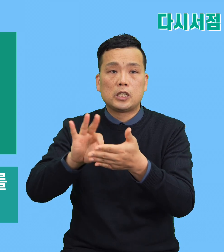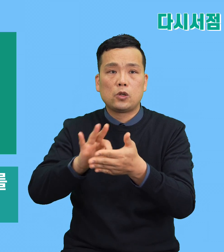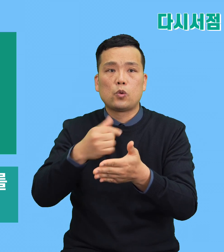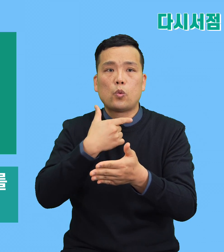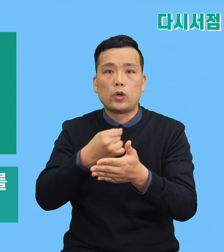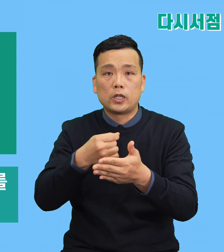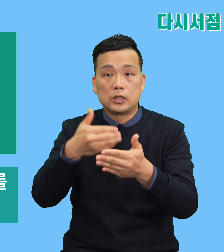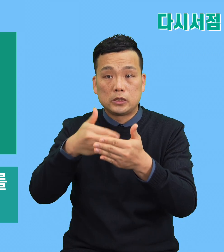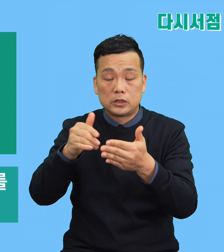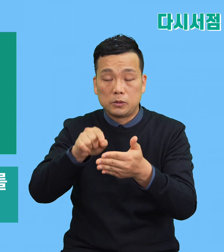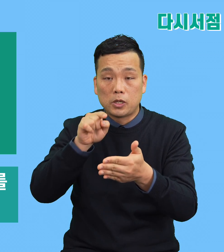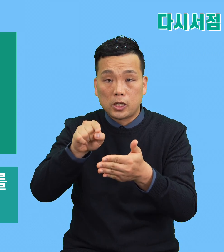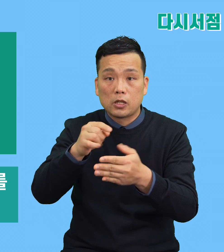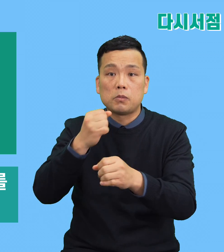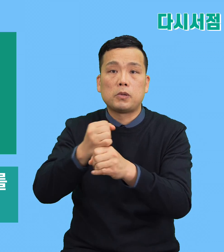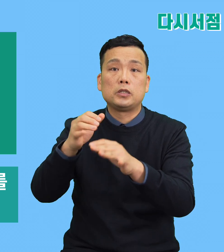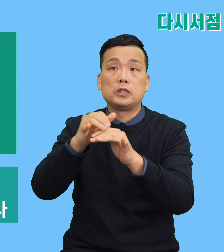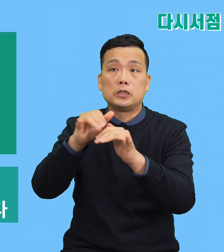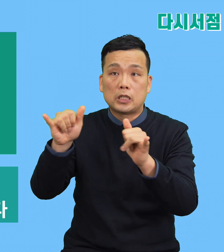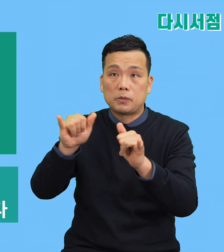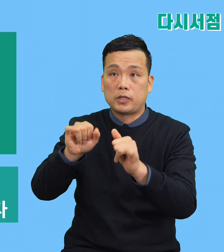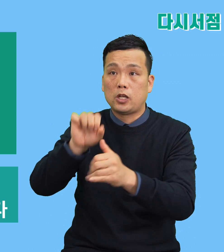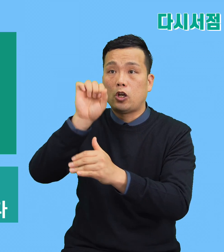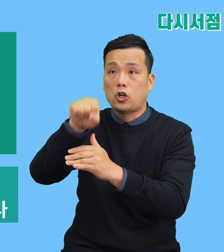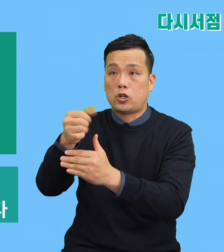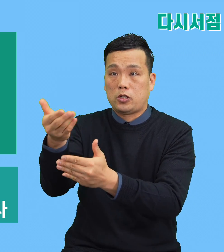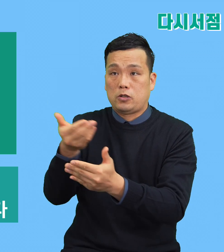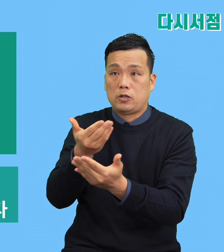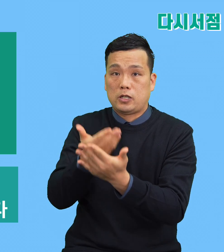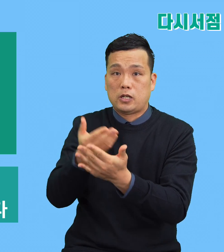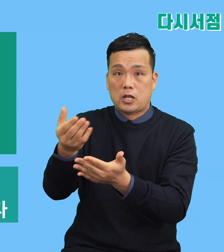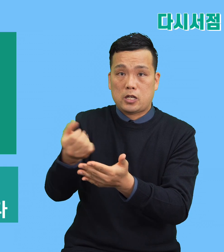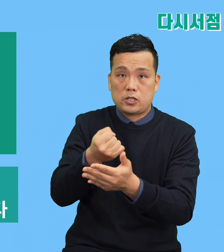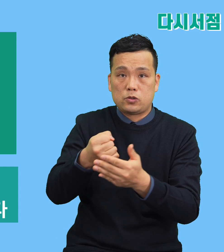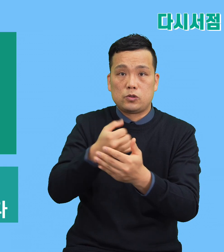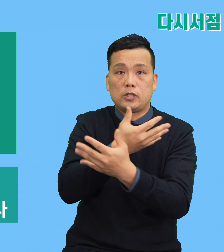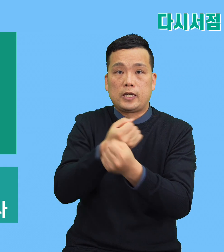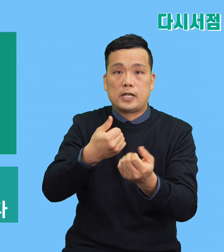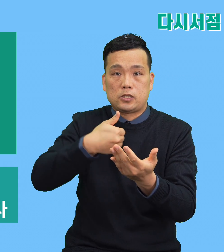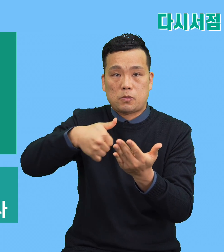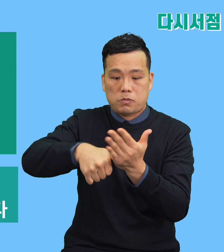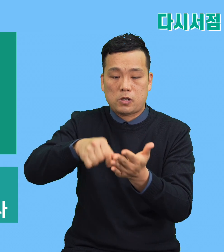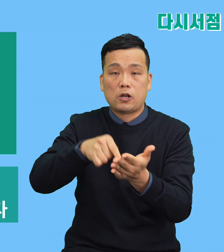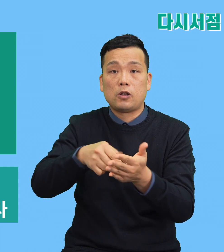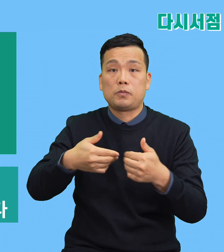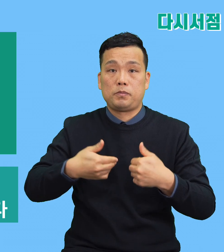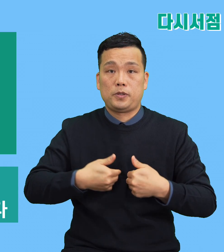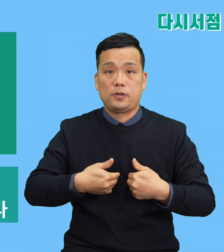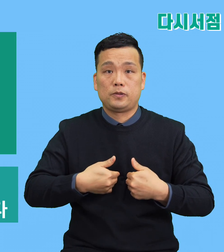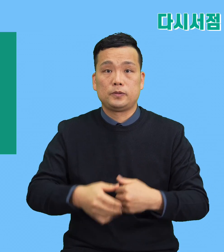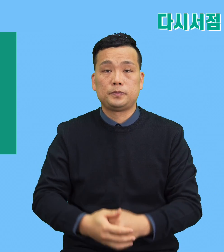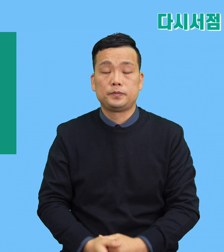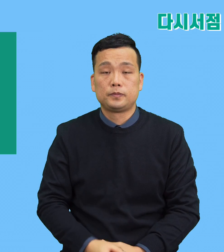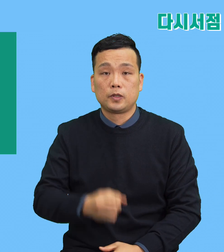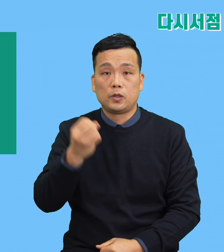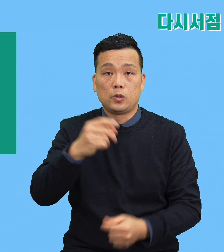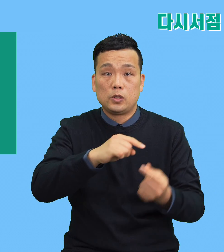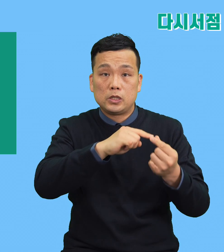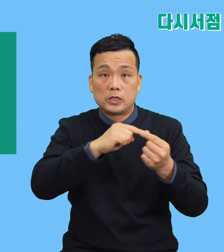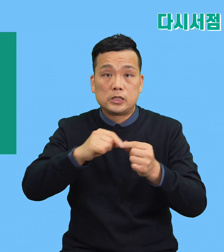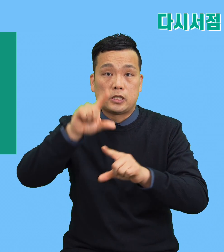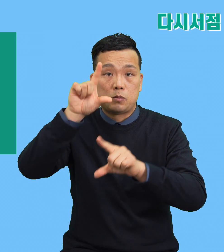사용하려고 하는 이미지를 만든 사람에게 허락을 받고 계약서를 작성해야 합니다. 폰트